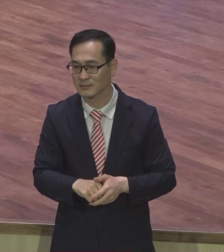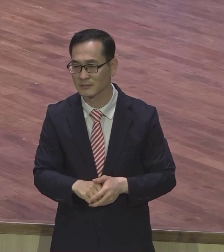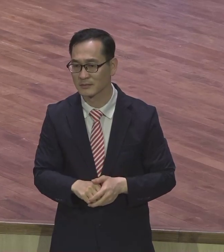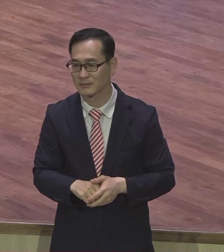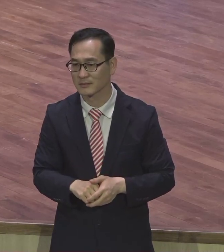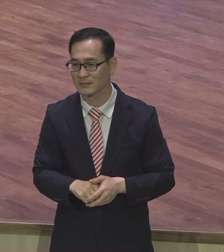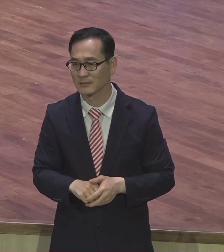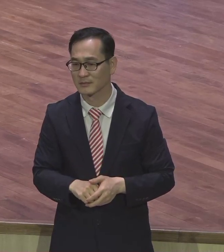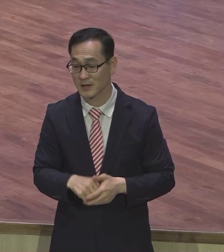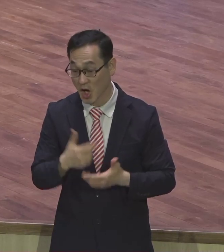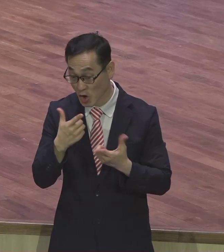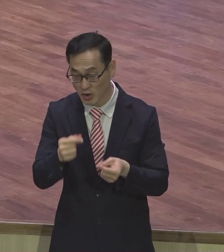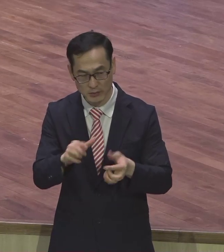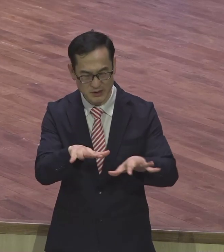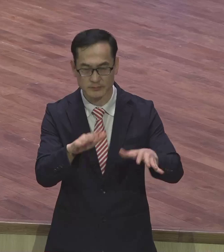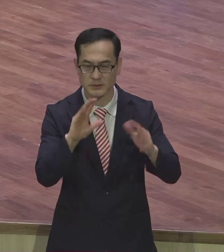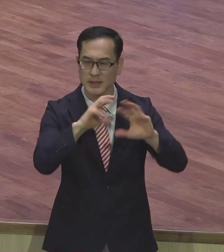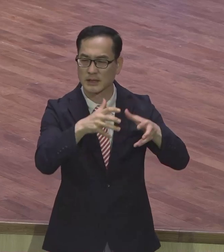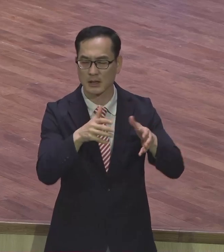도전을 하자.